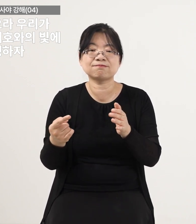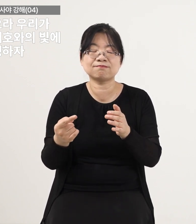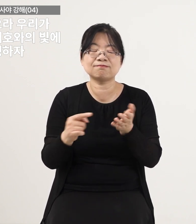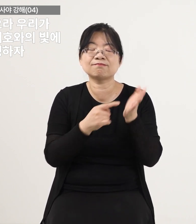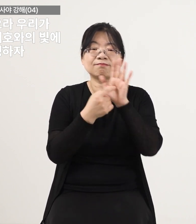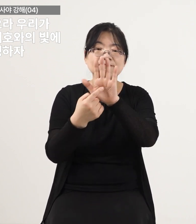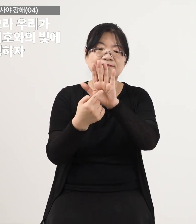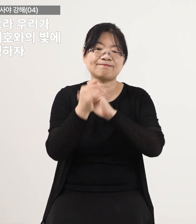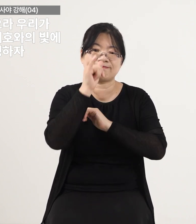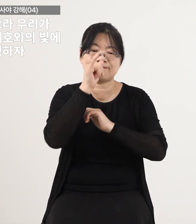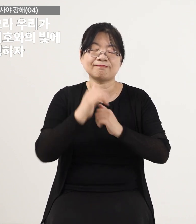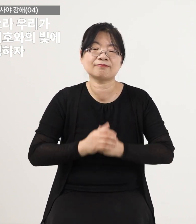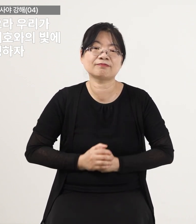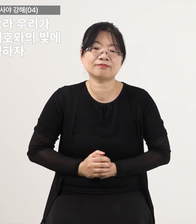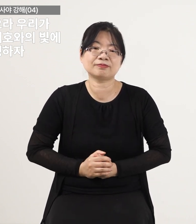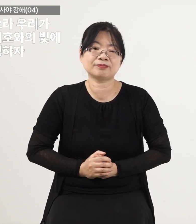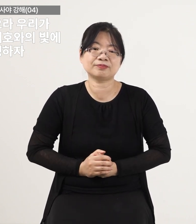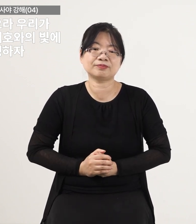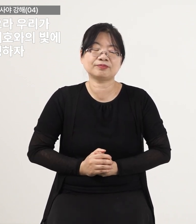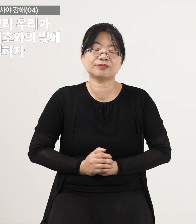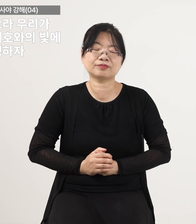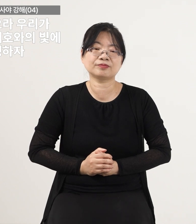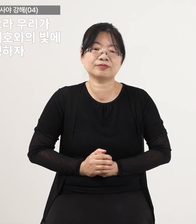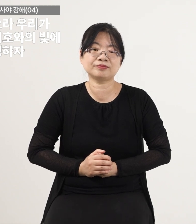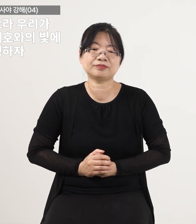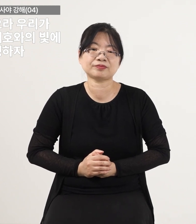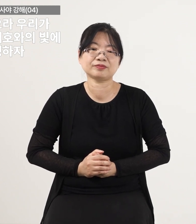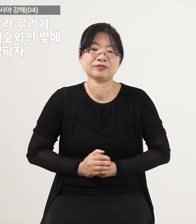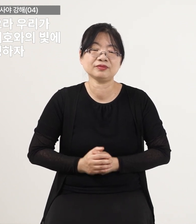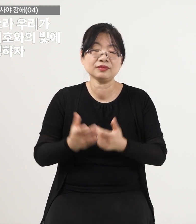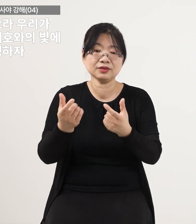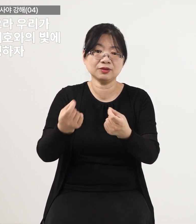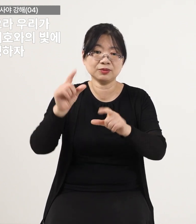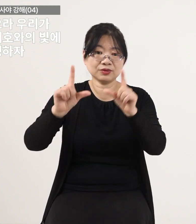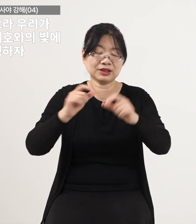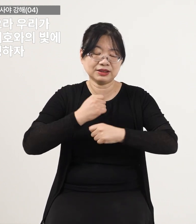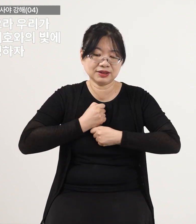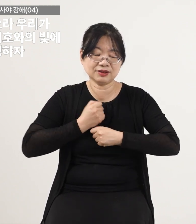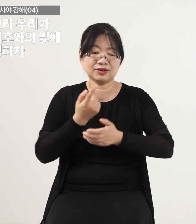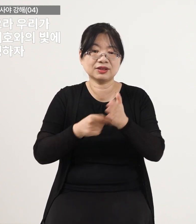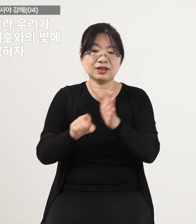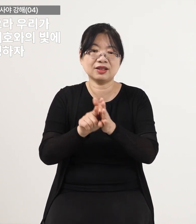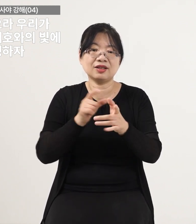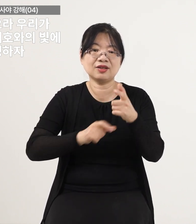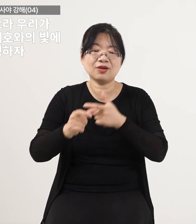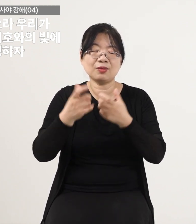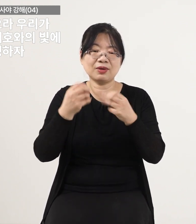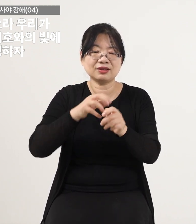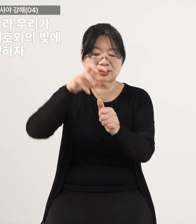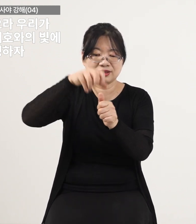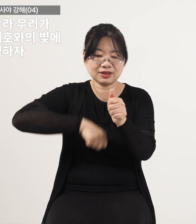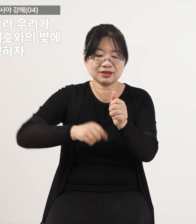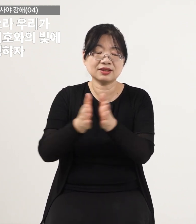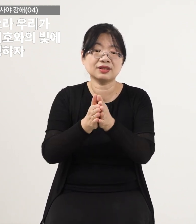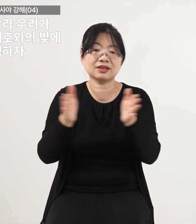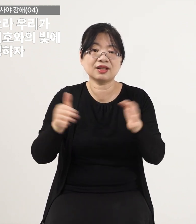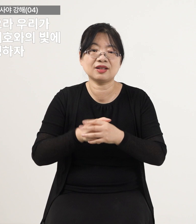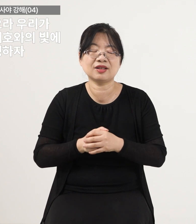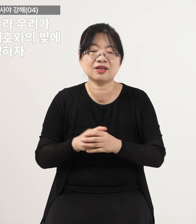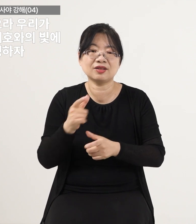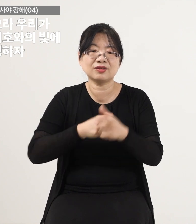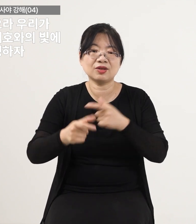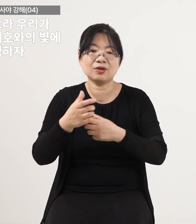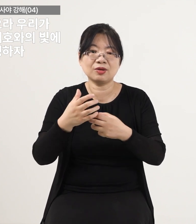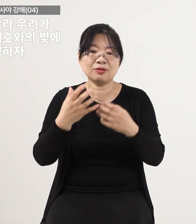여지없이 드러내는 거죠. 그런 것도 지키려니까 더 많은 착취가 일어나고 더